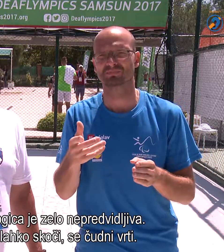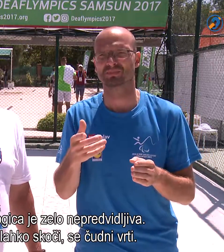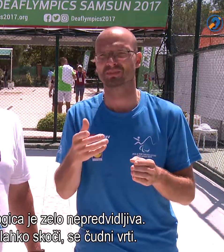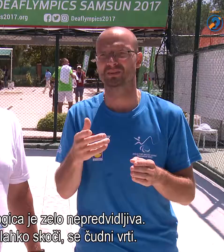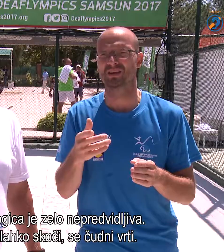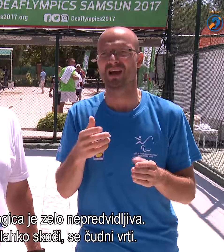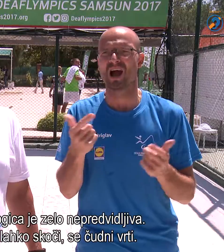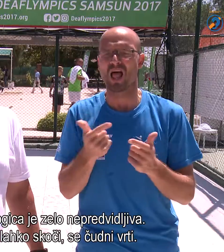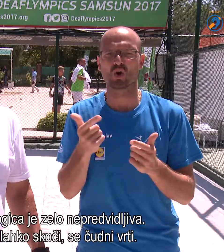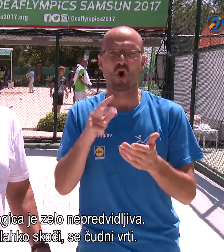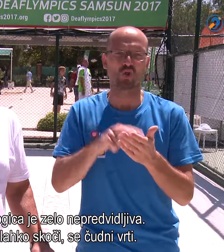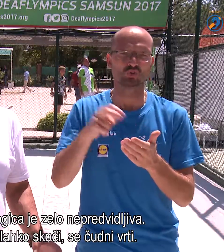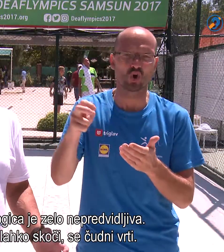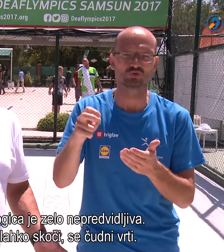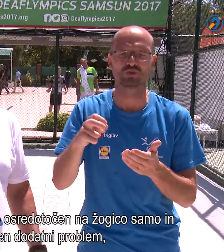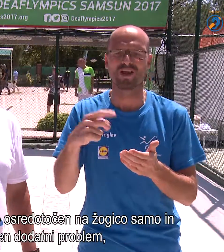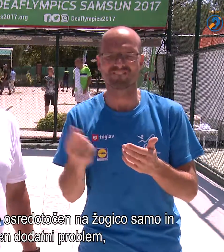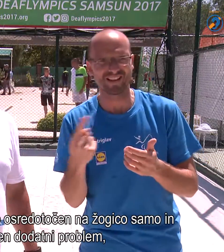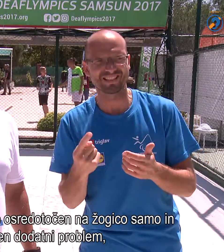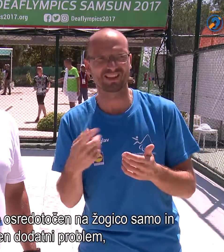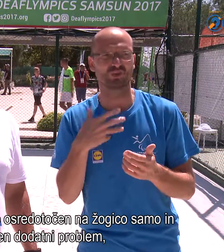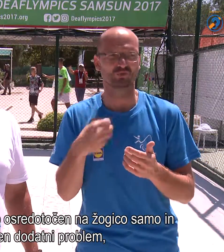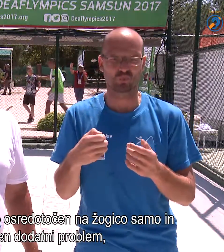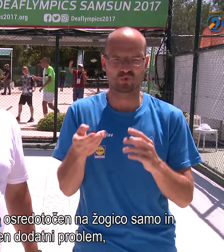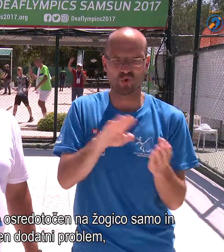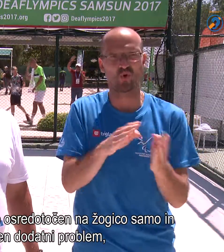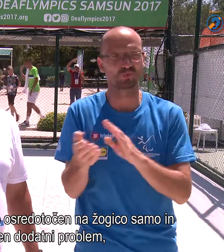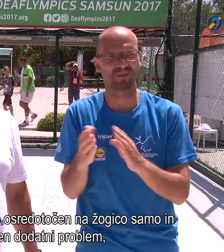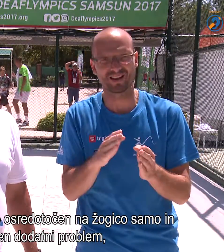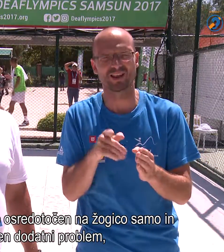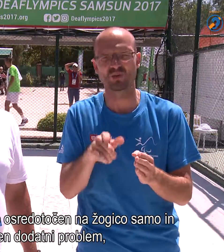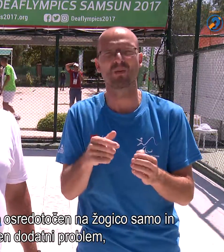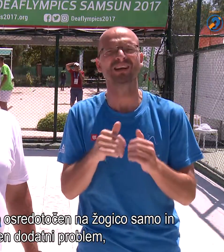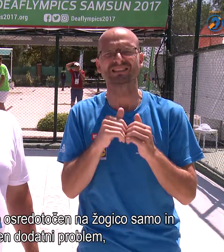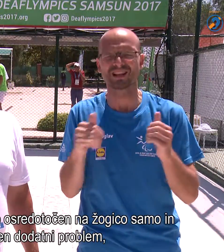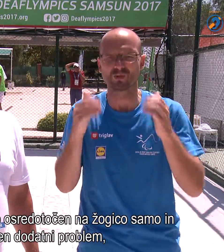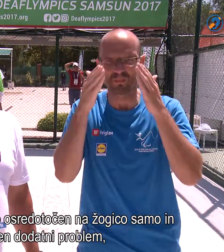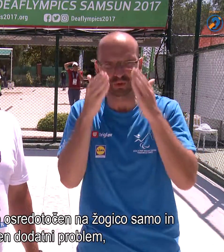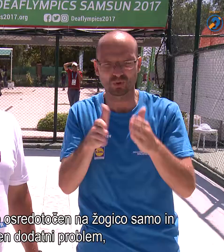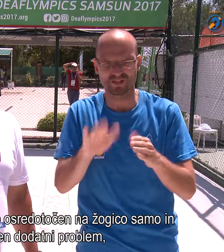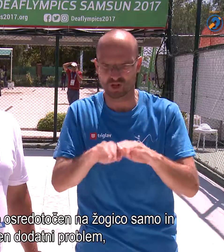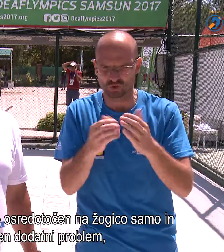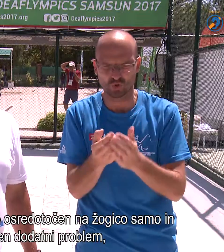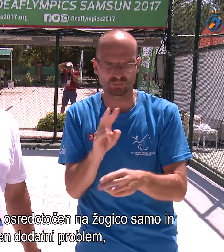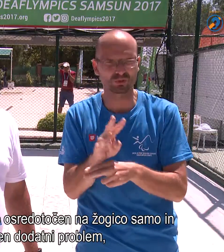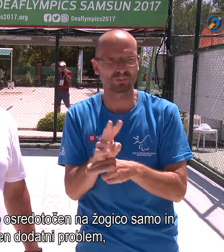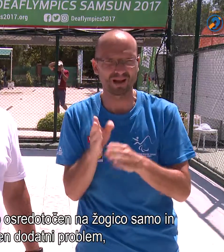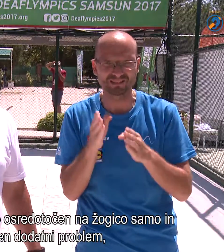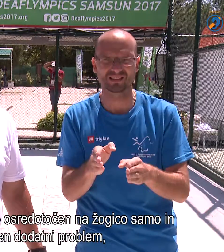Nepredvidljivo lahko odskoči, lahko se vrti, se čudno, tu moraš biti predvsem fokusiran na njo samo, in